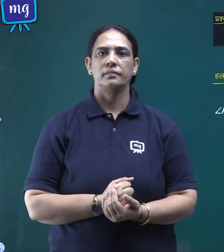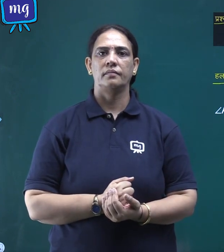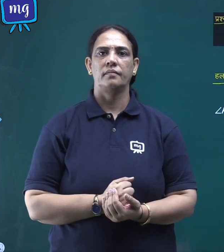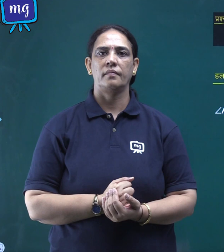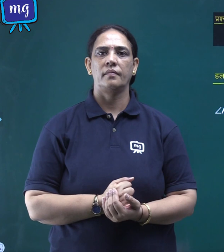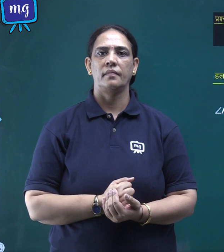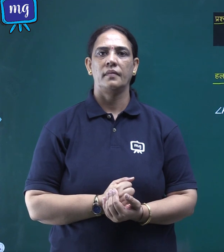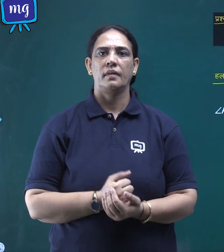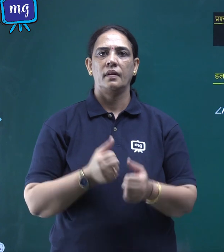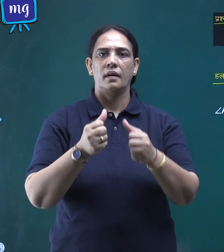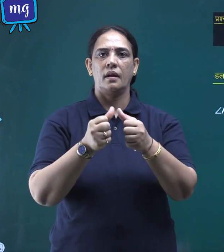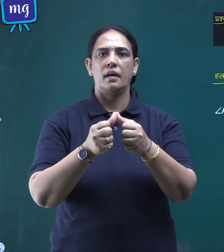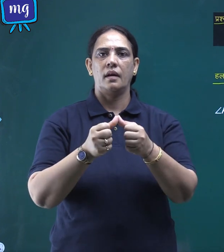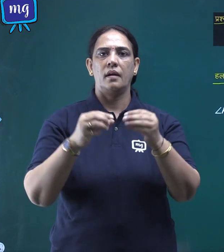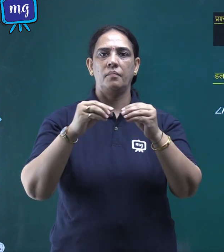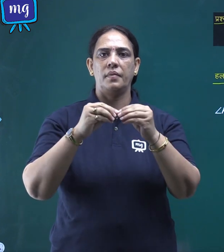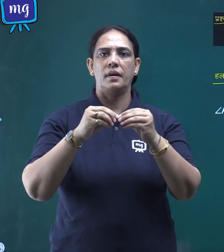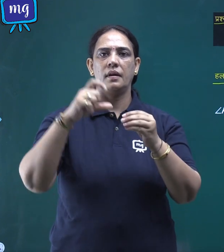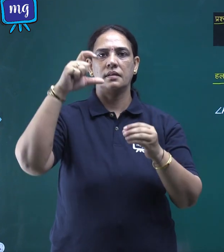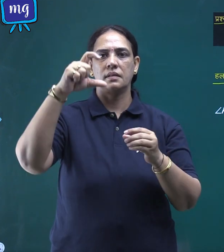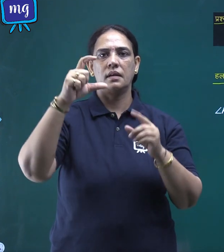ए बी सी डी